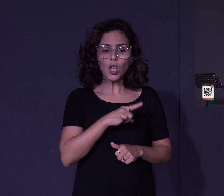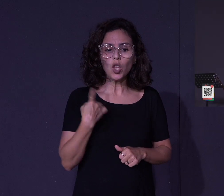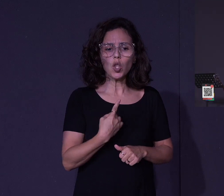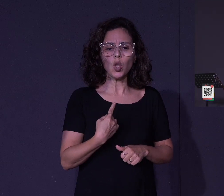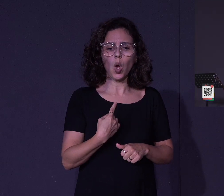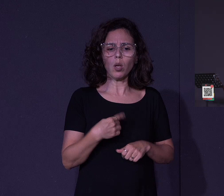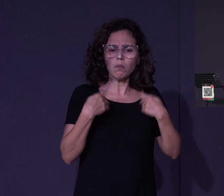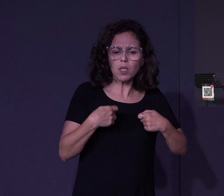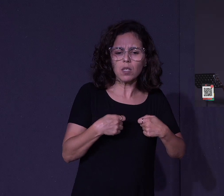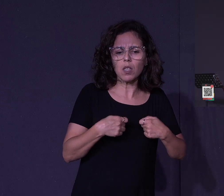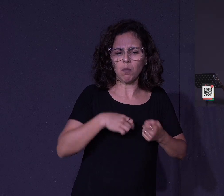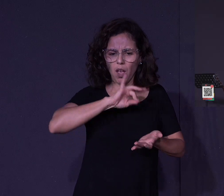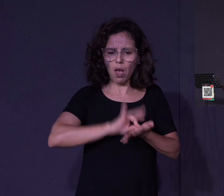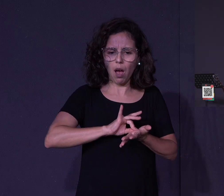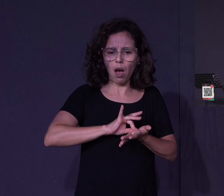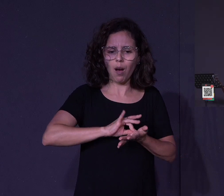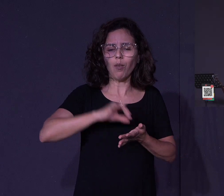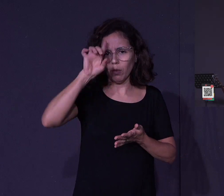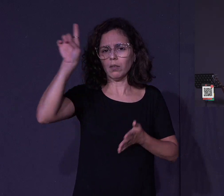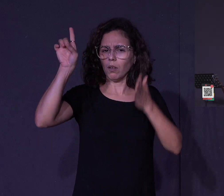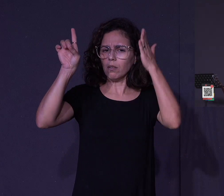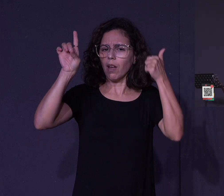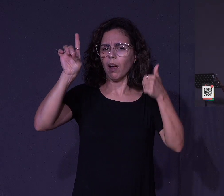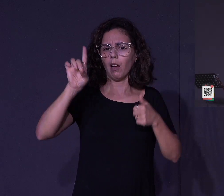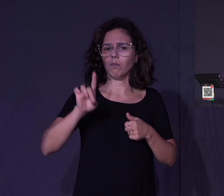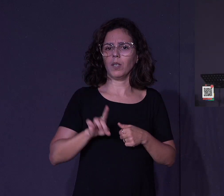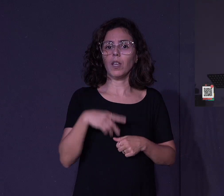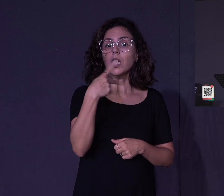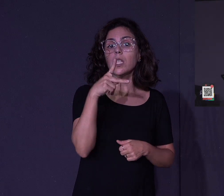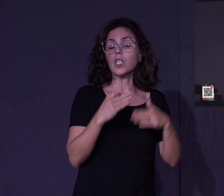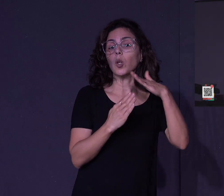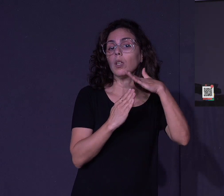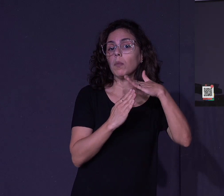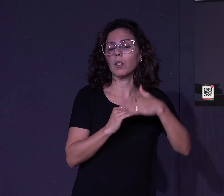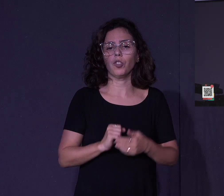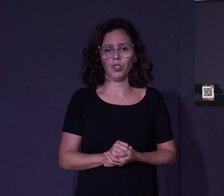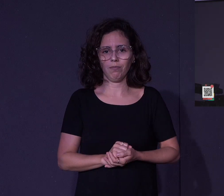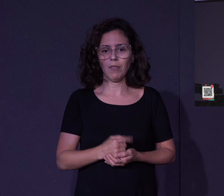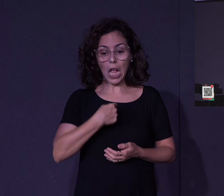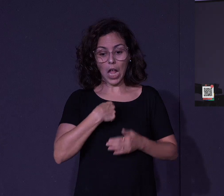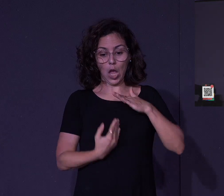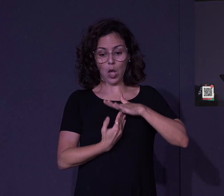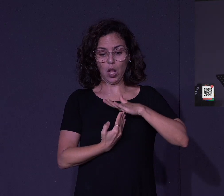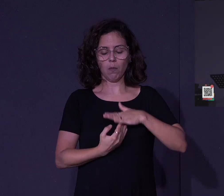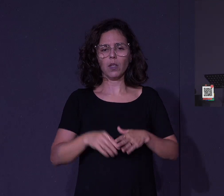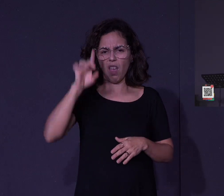quê? Ele sabe até onde você aguenta, irmão. Ele sabe até onde eu aguento. Ele